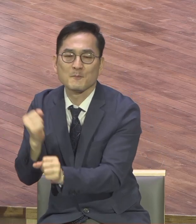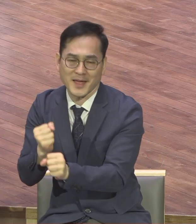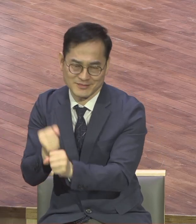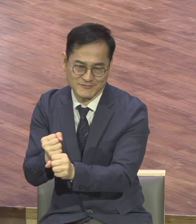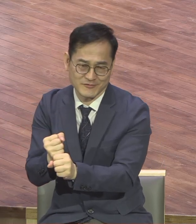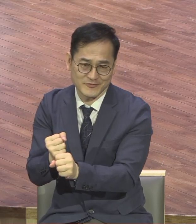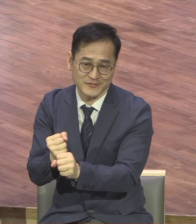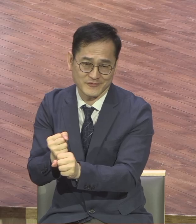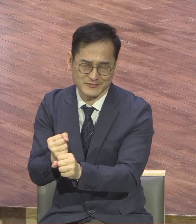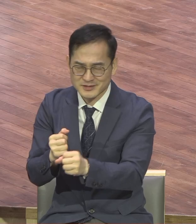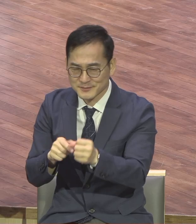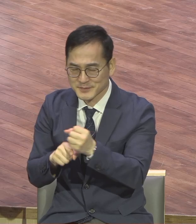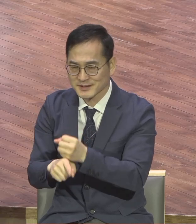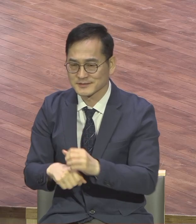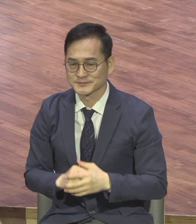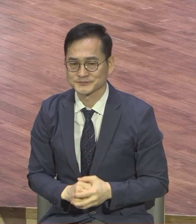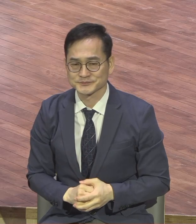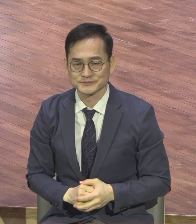이거 올달이요.